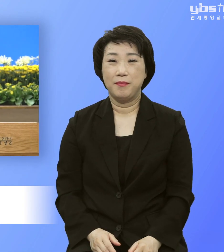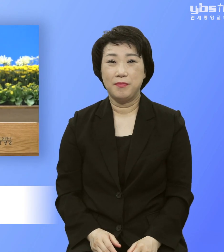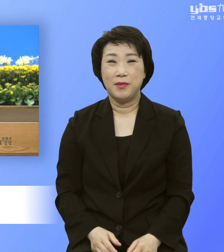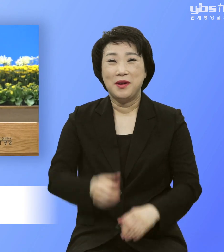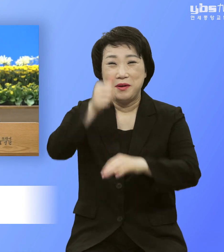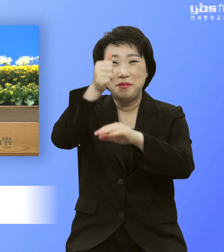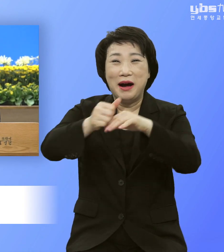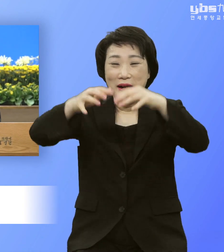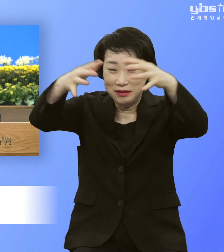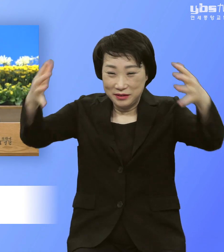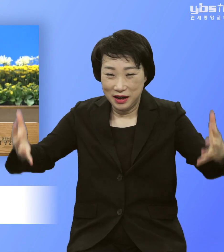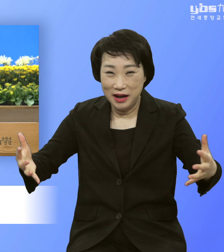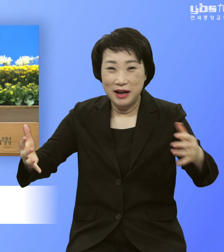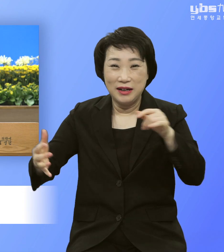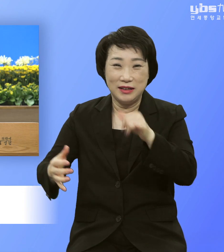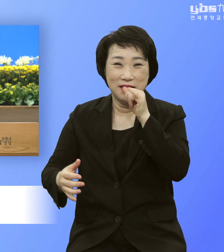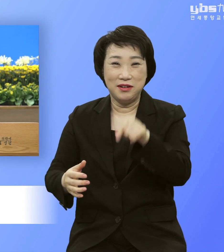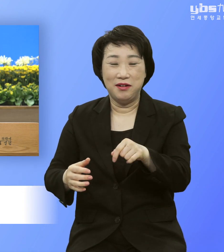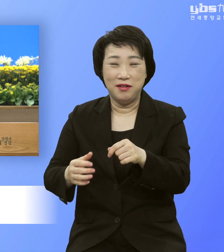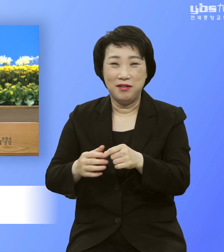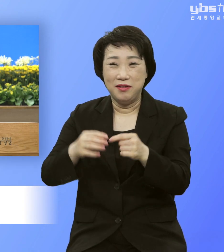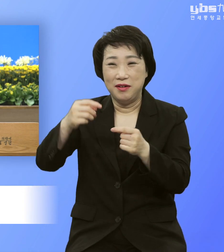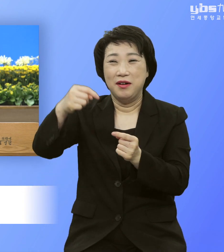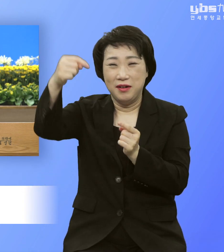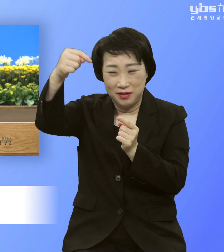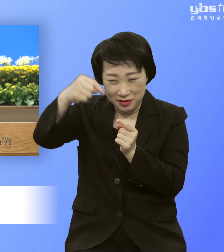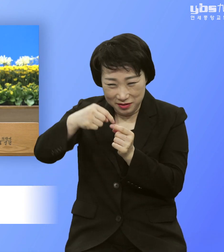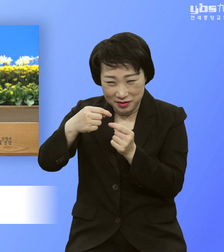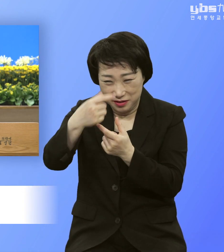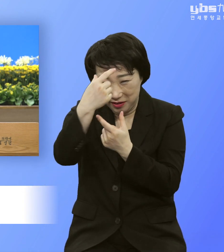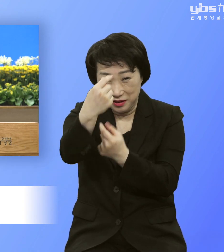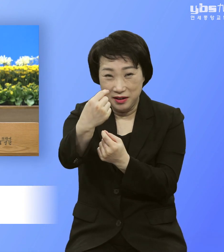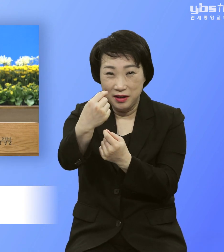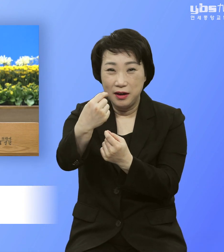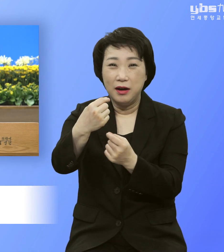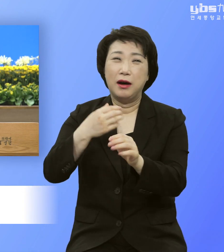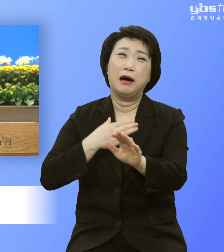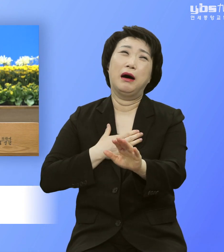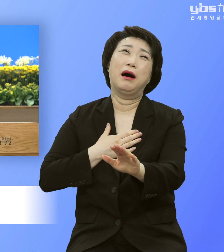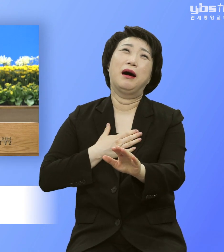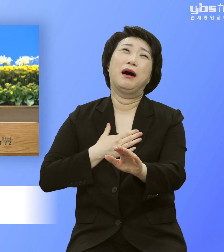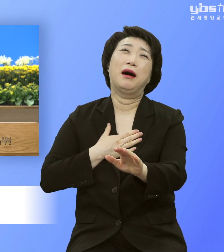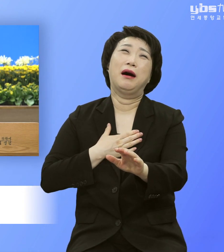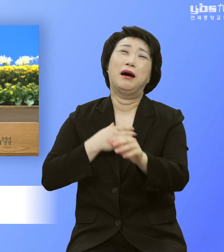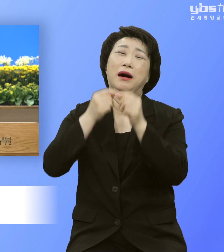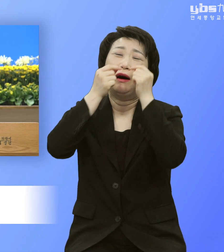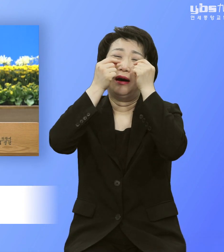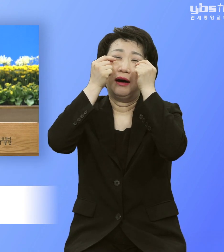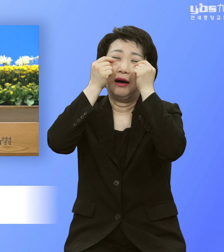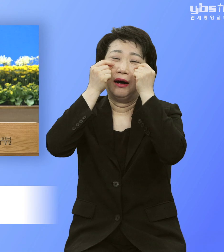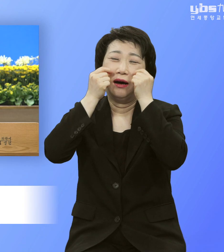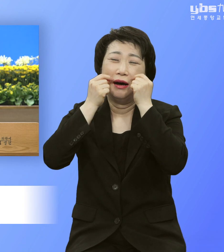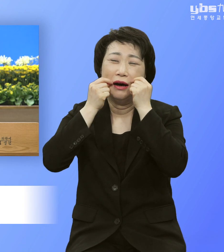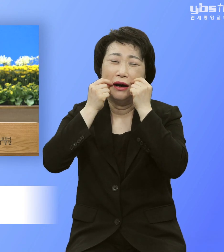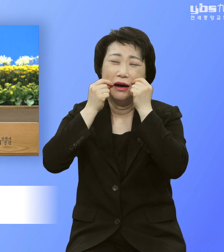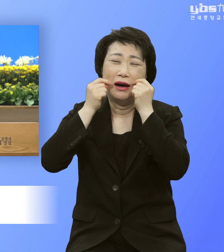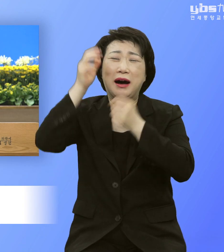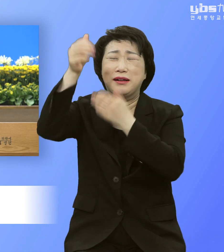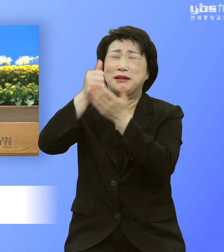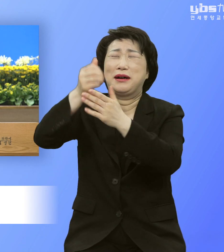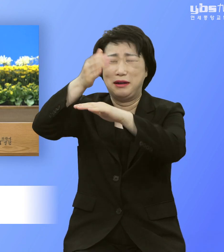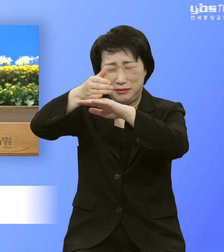마지막 저 꼭대기 딱 맞아 돌아갈 때 내가 눈물이 핑 돌더라고. 하나님